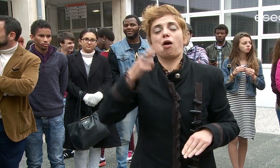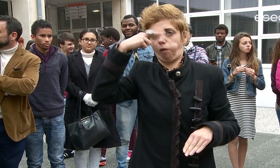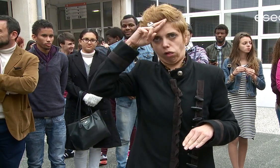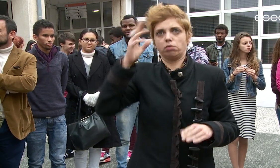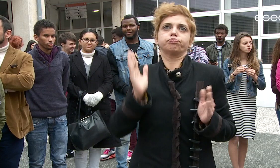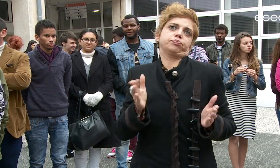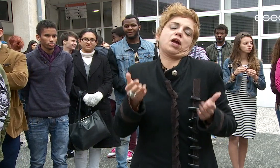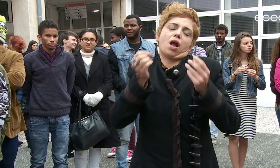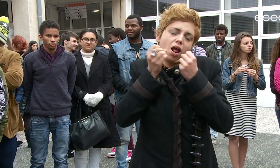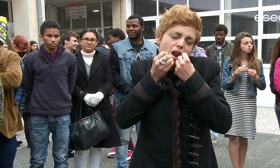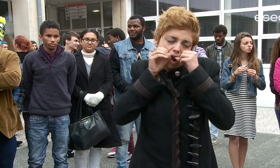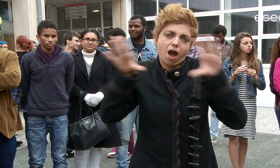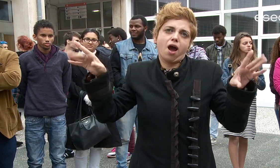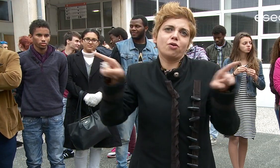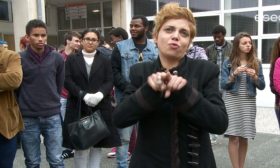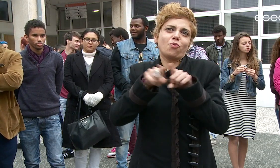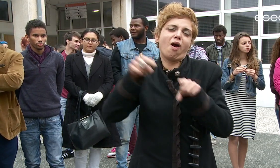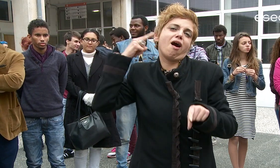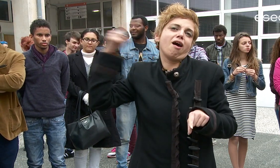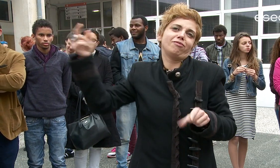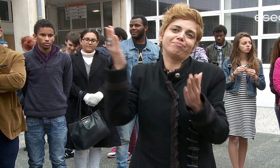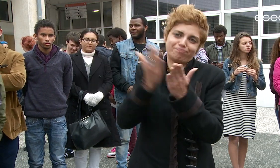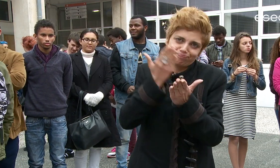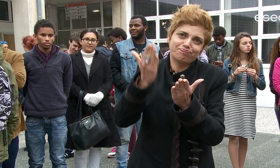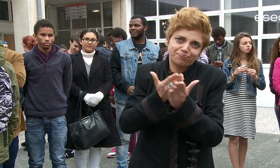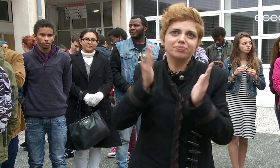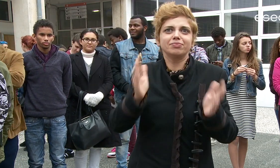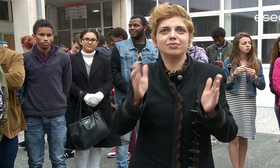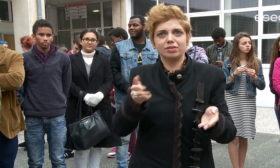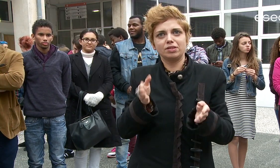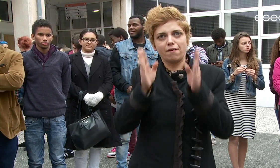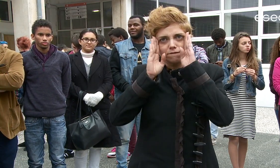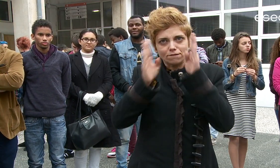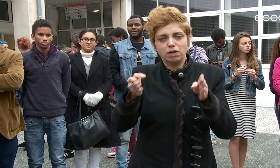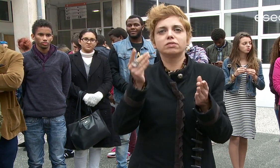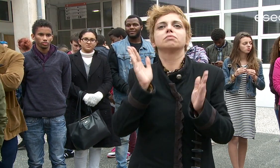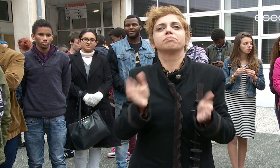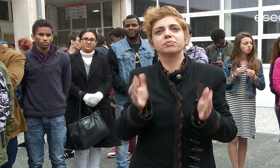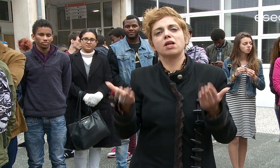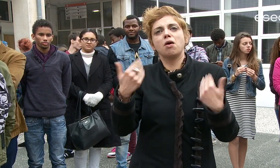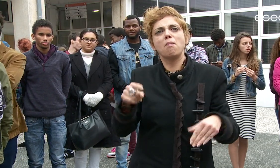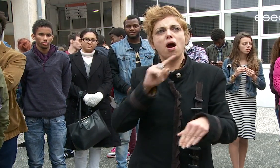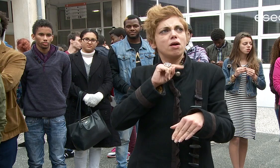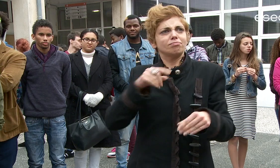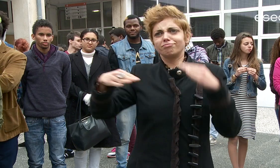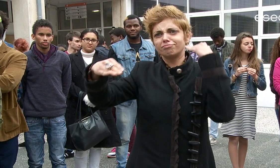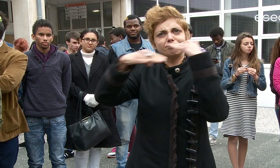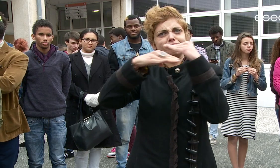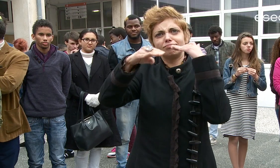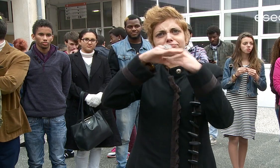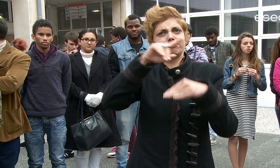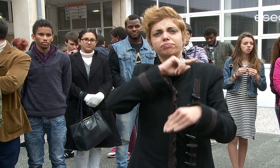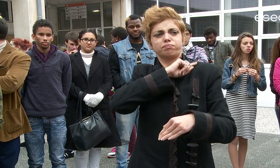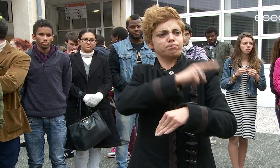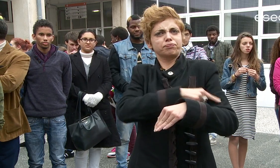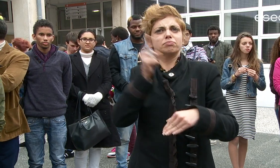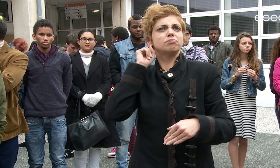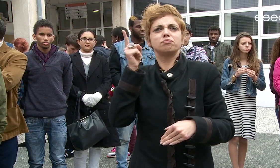acessibilidade para os alunos surdos é claro que os alunos surtos também têm que estudar tal como os alunos ouvintes mas e podem ter as mesmas a mesma